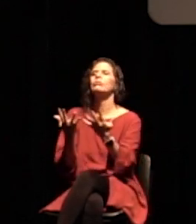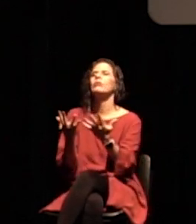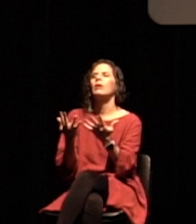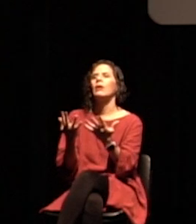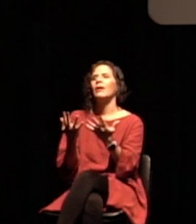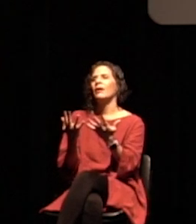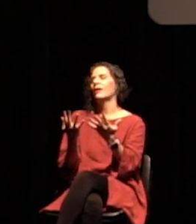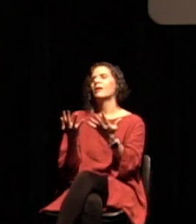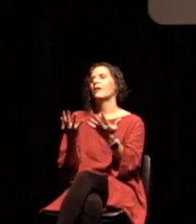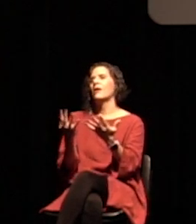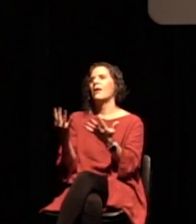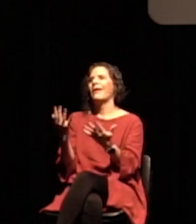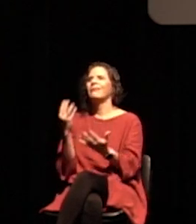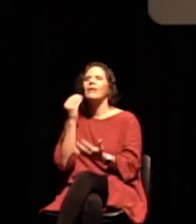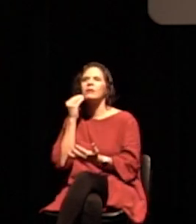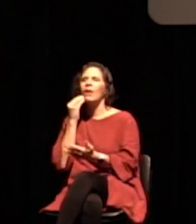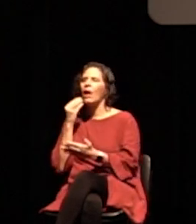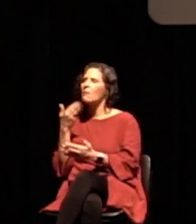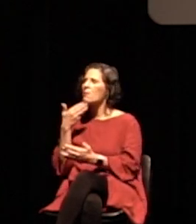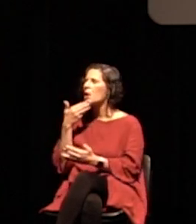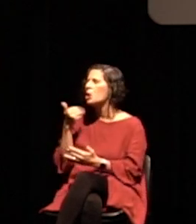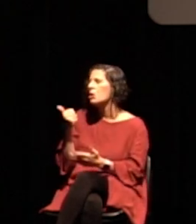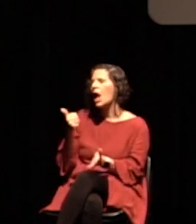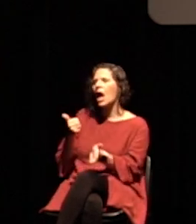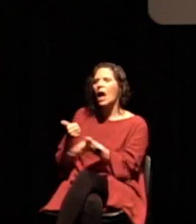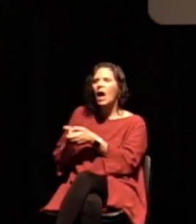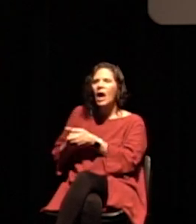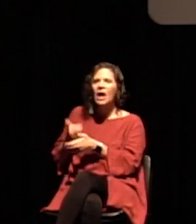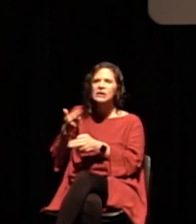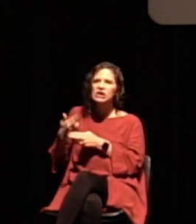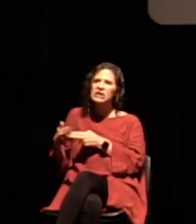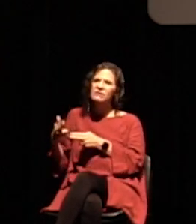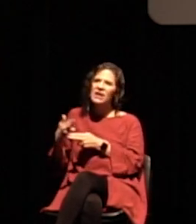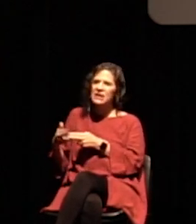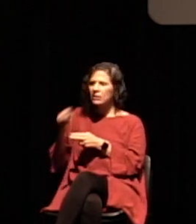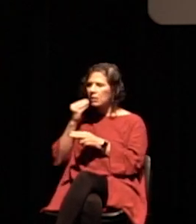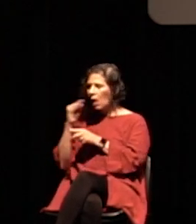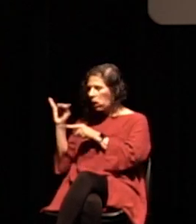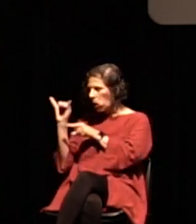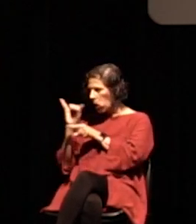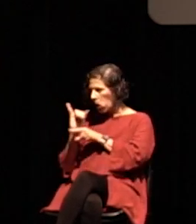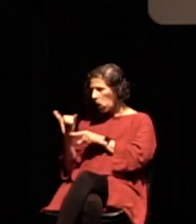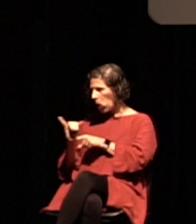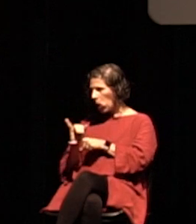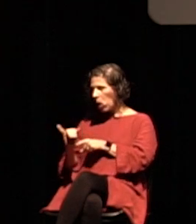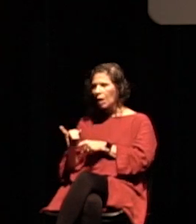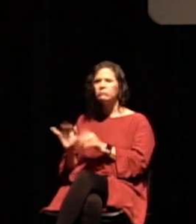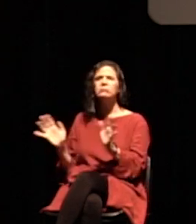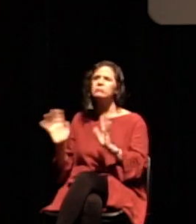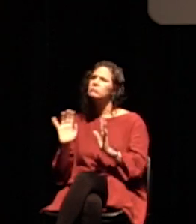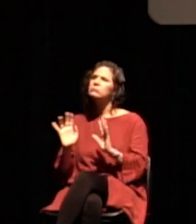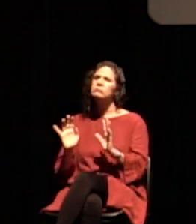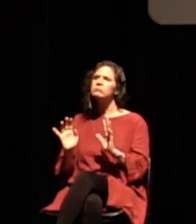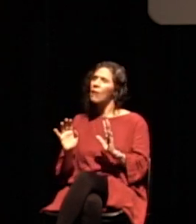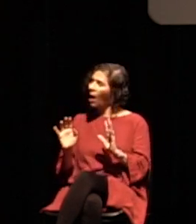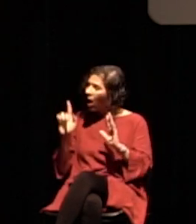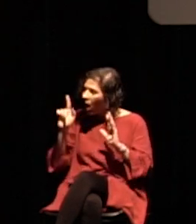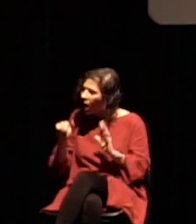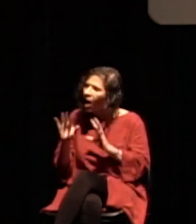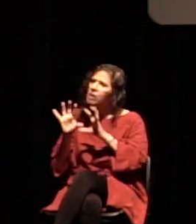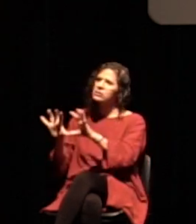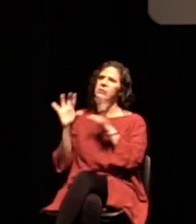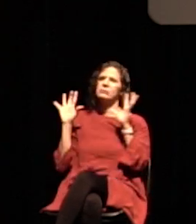é melhorado, encoberto para parecer melhor do que ele, do que simplesmente o que ele